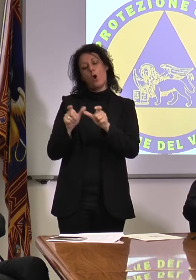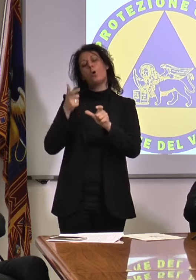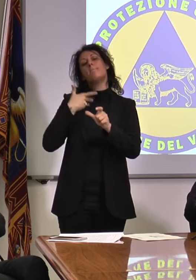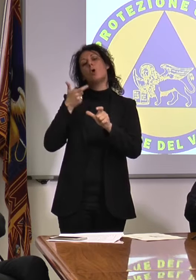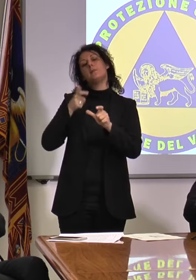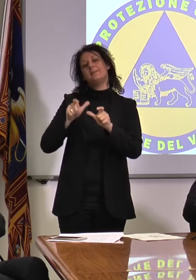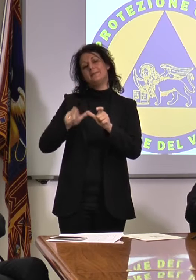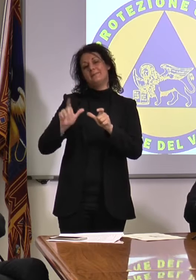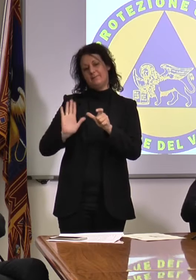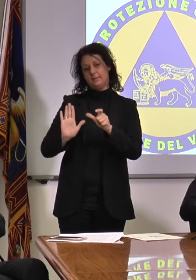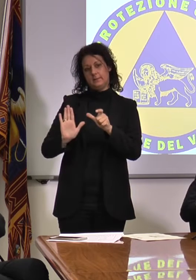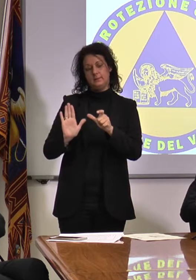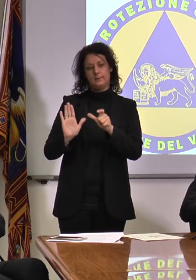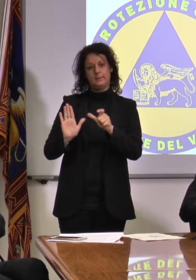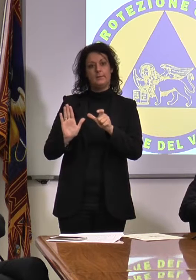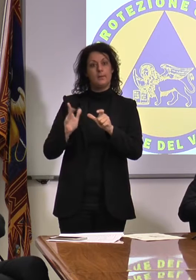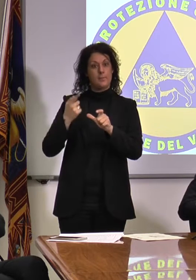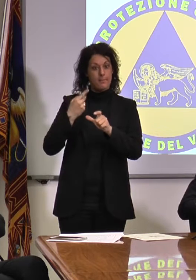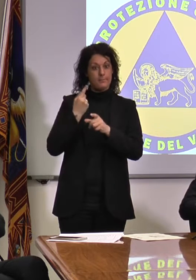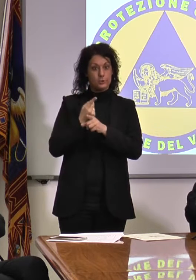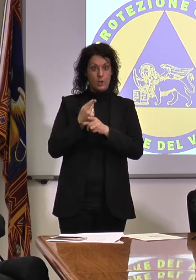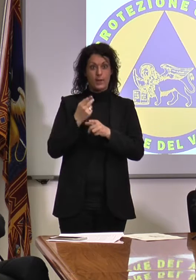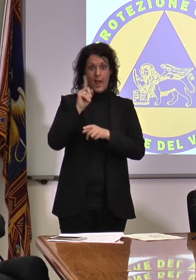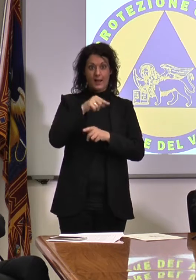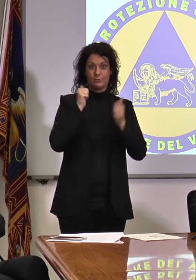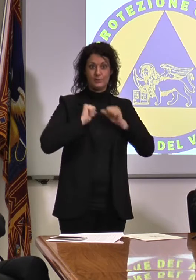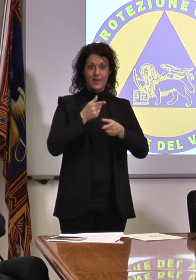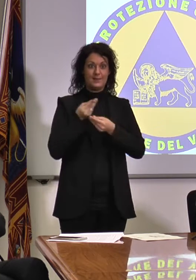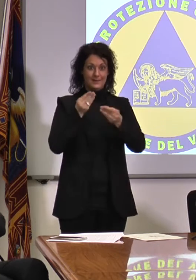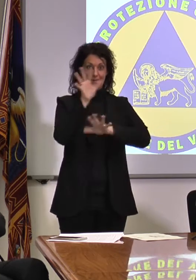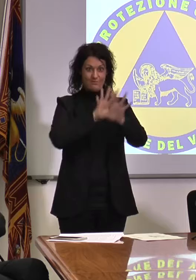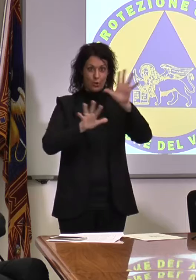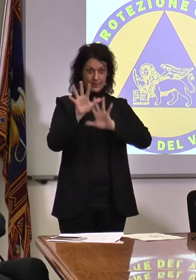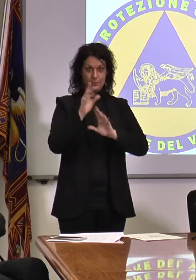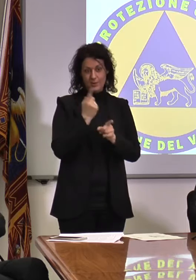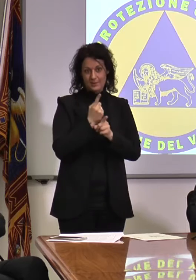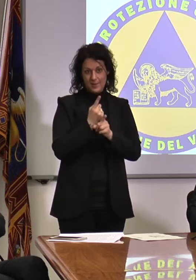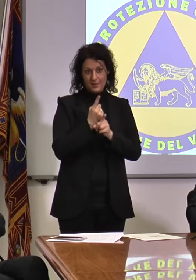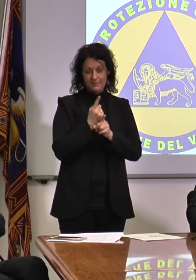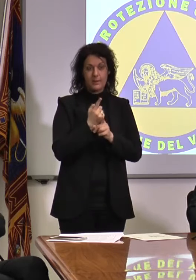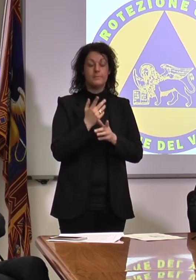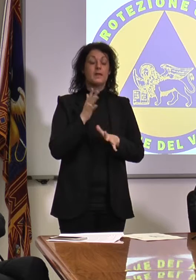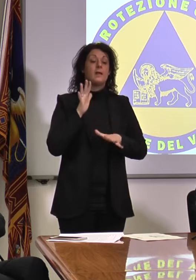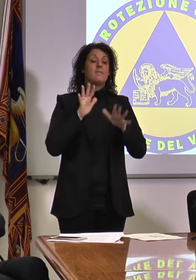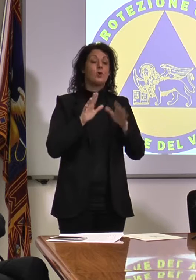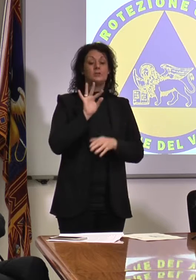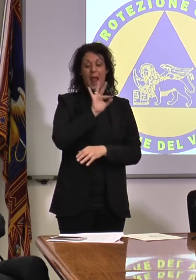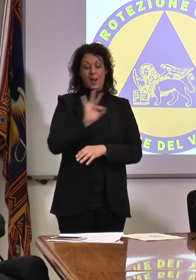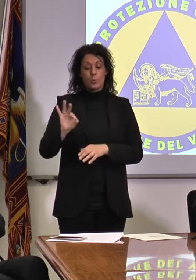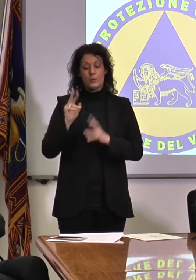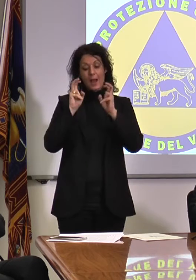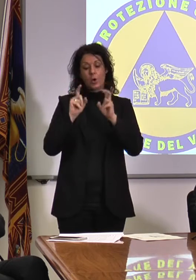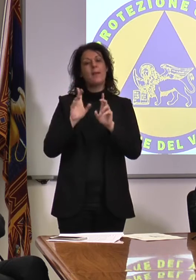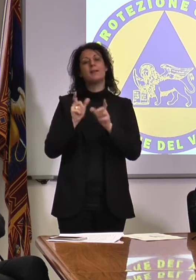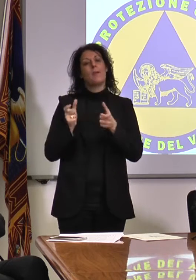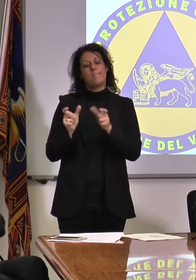vuol dire che bisogna negare ai cittadini l'informazione, ma ci possono essere anche dei temi che vanno affrontati per non dar vita a panico.